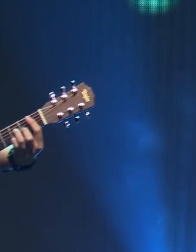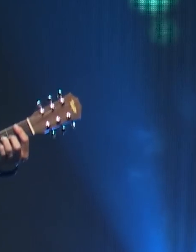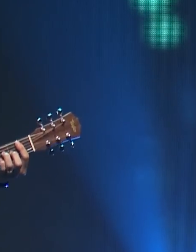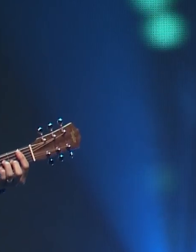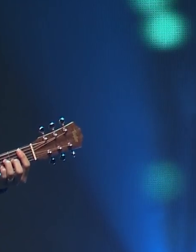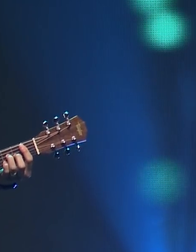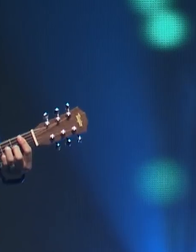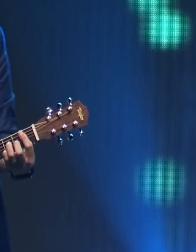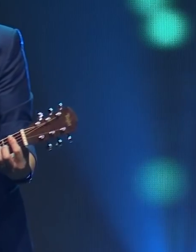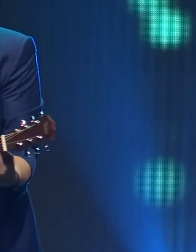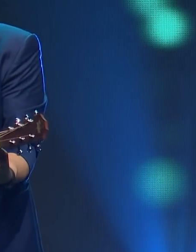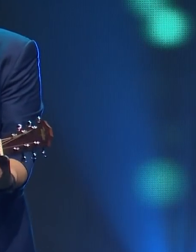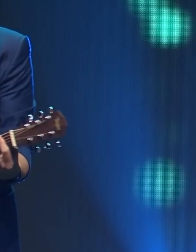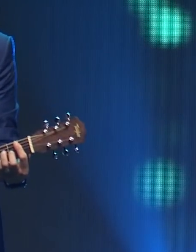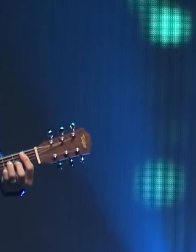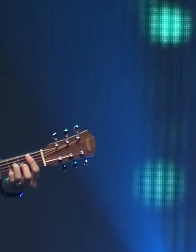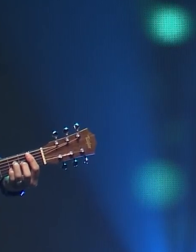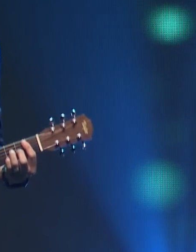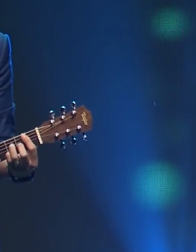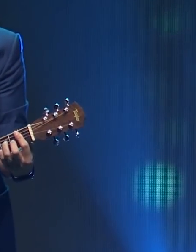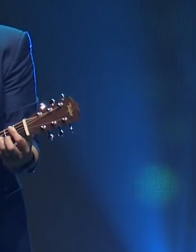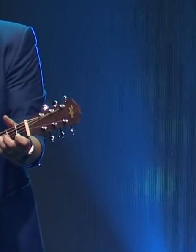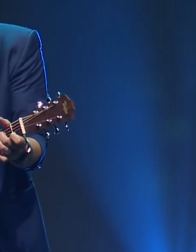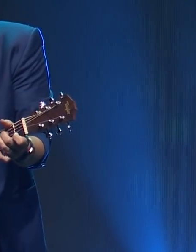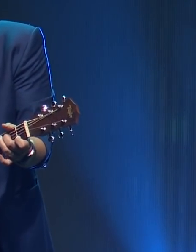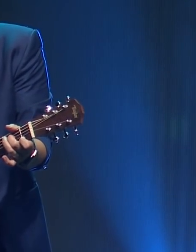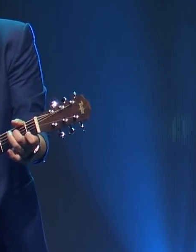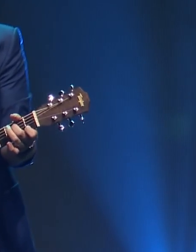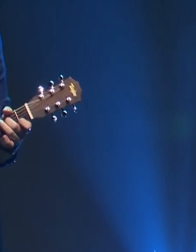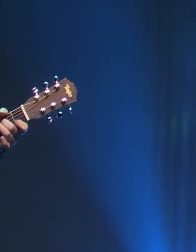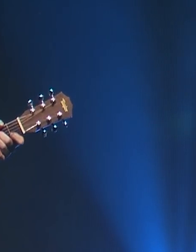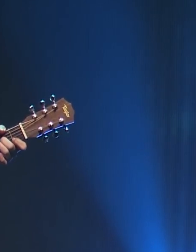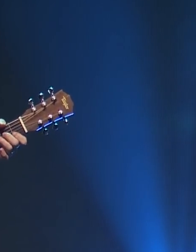Bantu diriku untuk